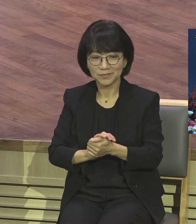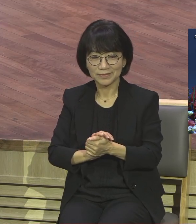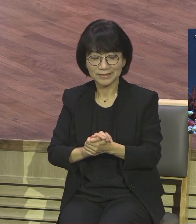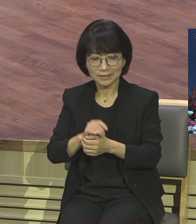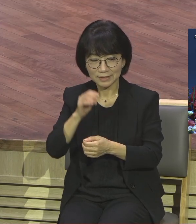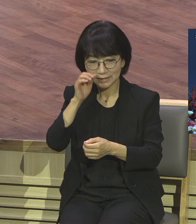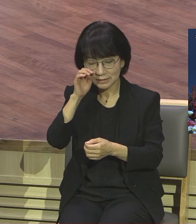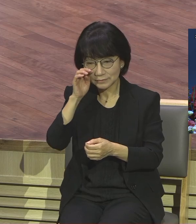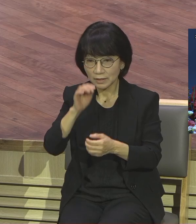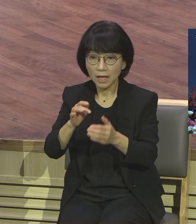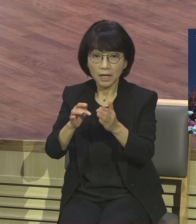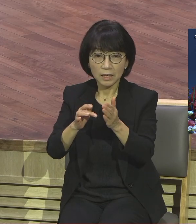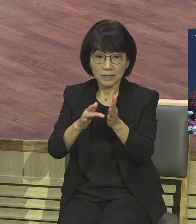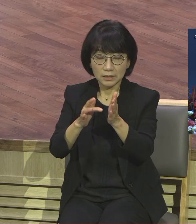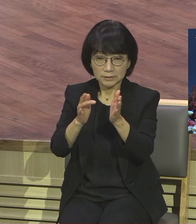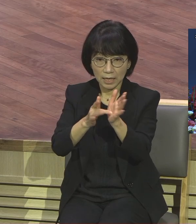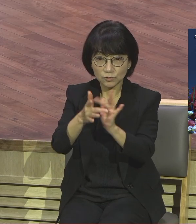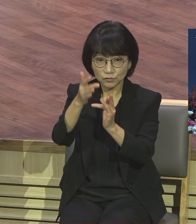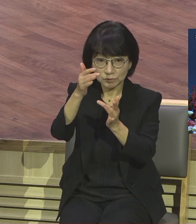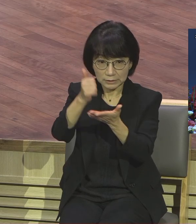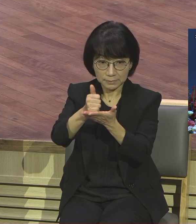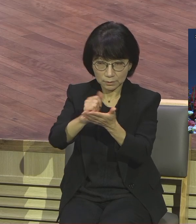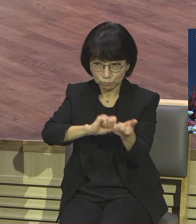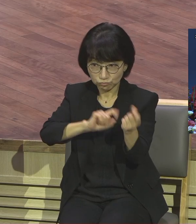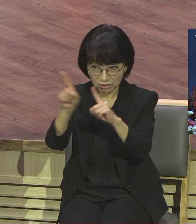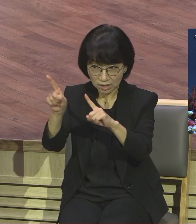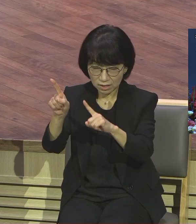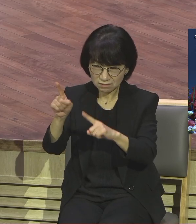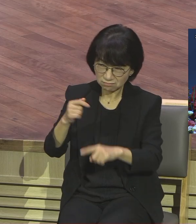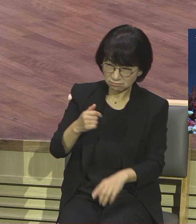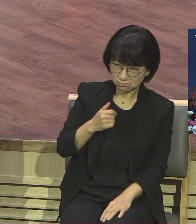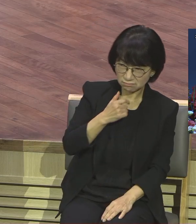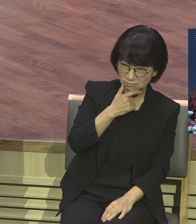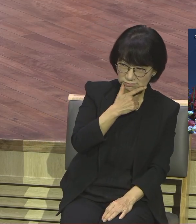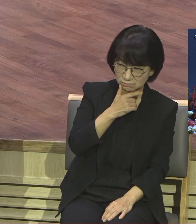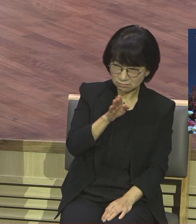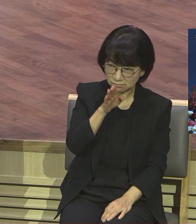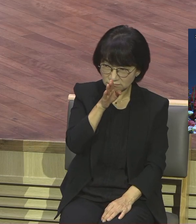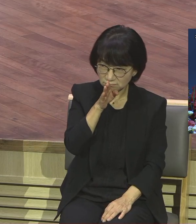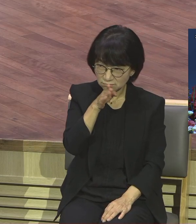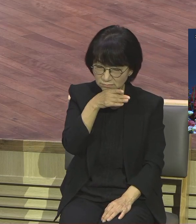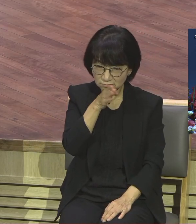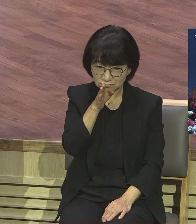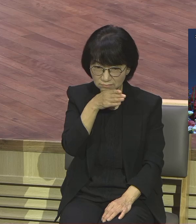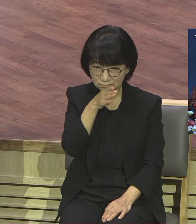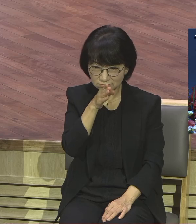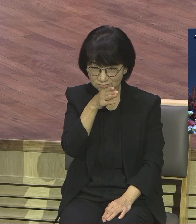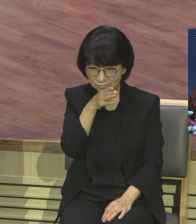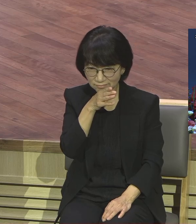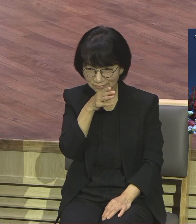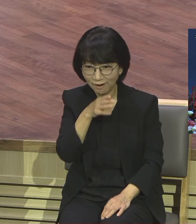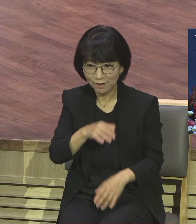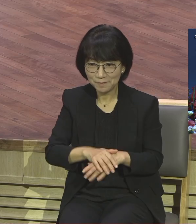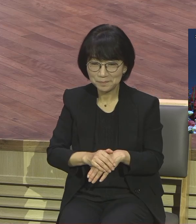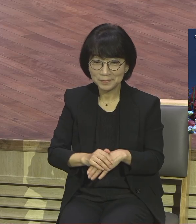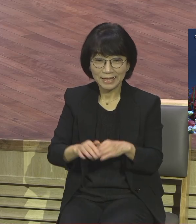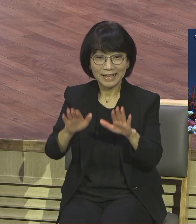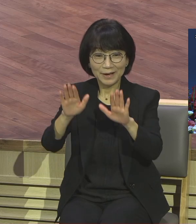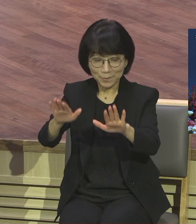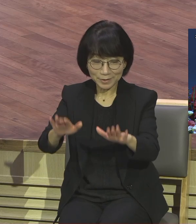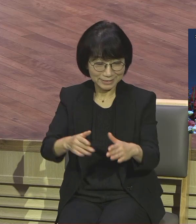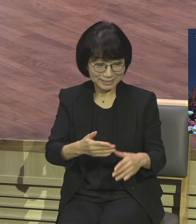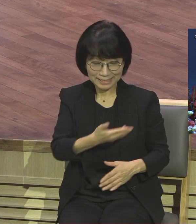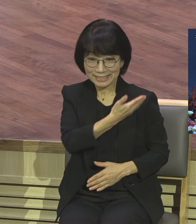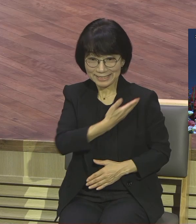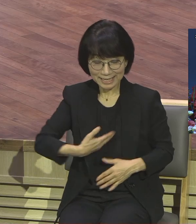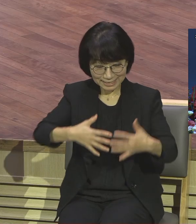예수님의 뭐요? 부활을 의심하는 장면이 납니다. 예수님의 부활을 의심해요. 예수님께서 부활하셔서 나타나셔서